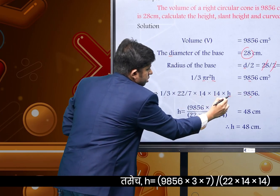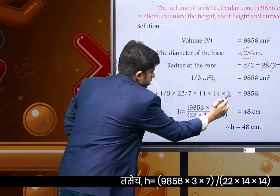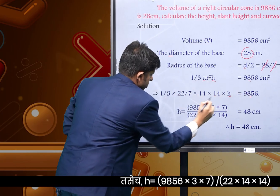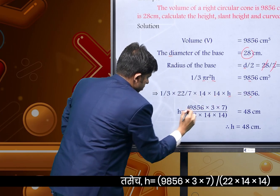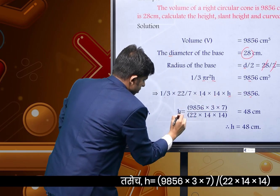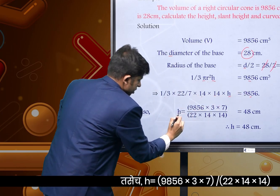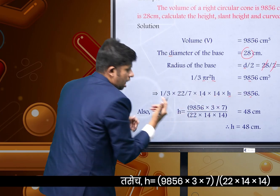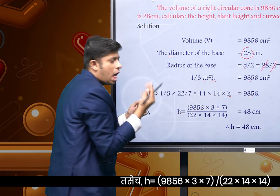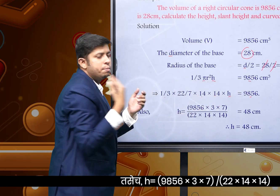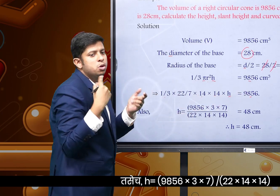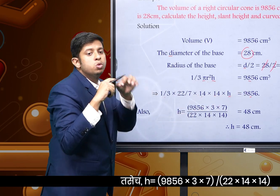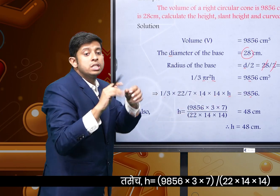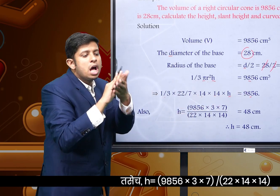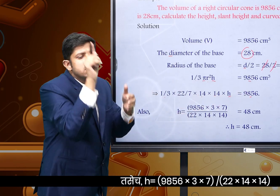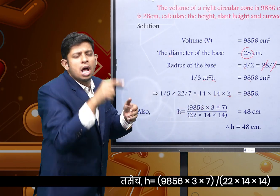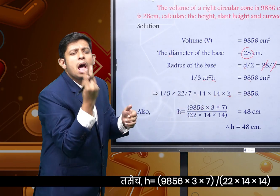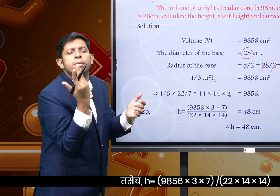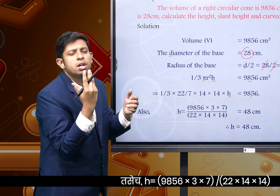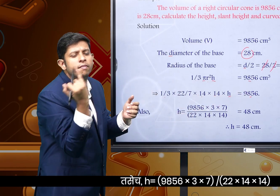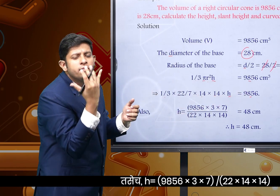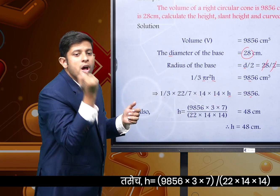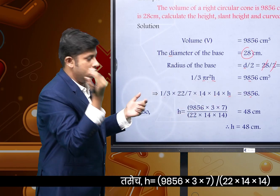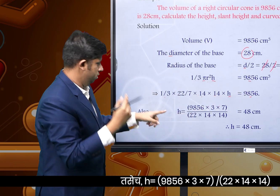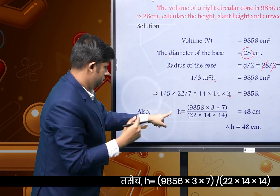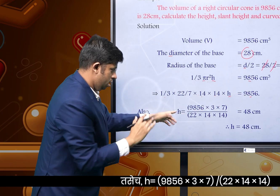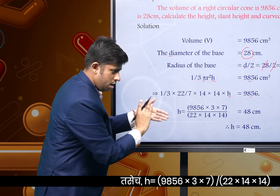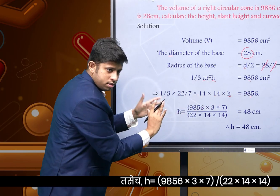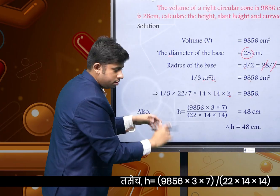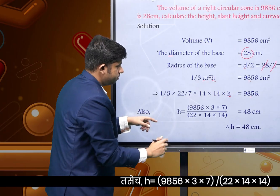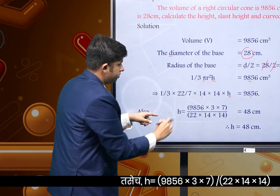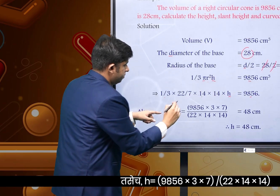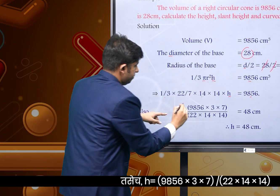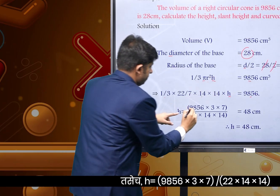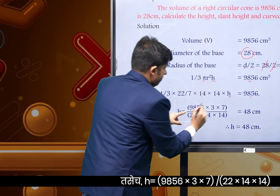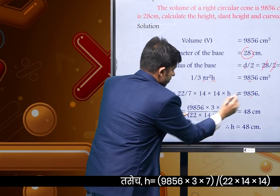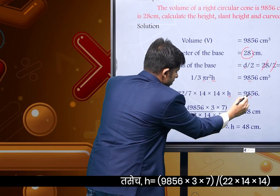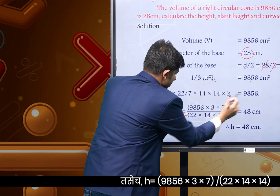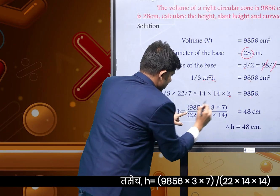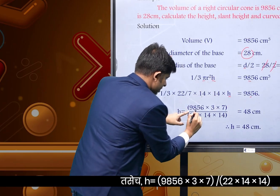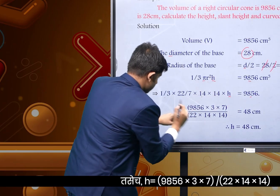9856 गुणिले 3 गुणिले 7 भागिले कंसामध्ये 22 गुणिले 14 गुणिले 14 बरोबर